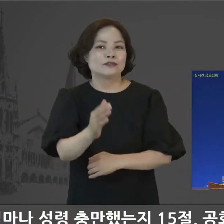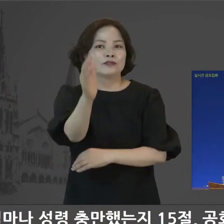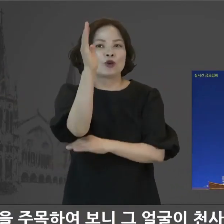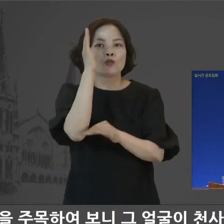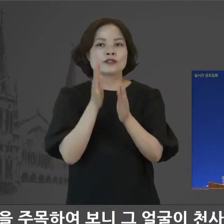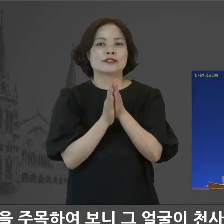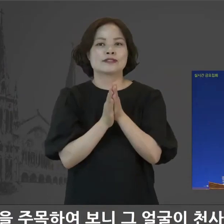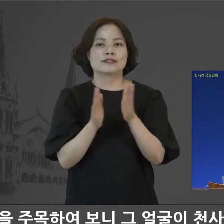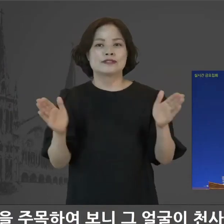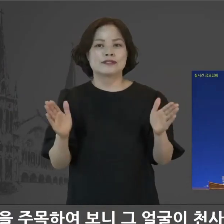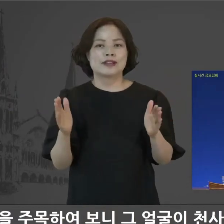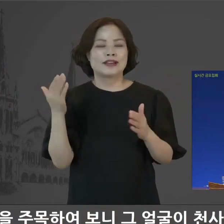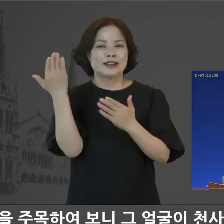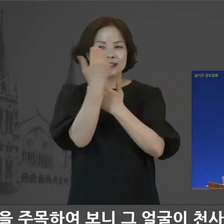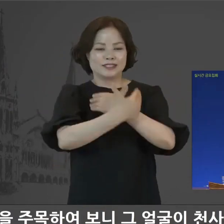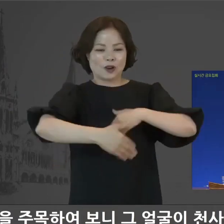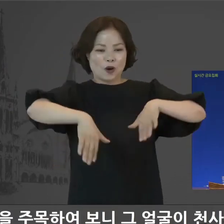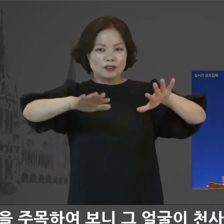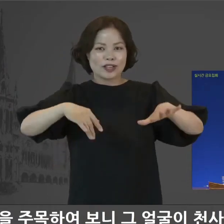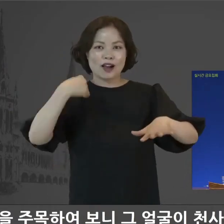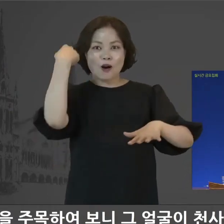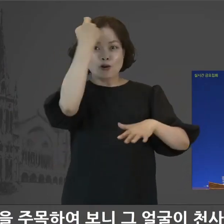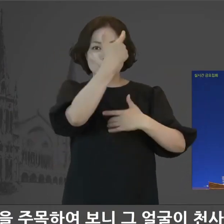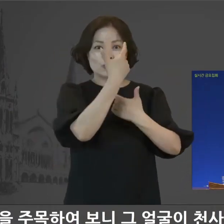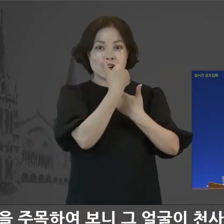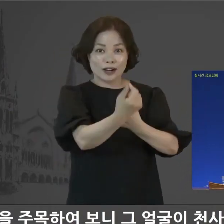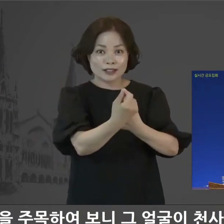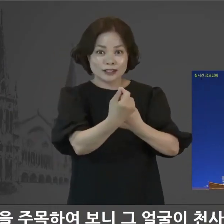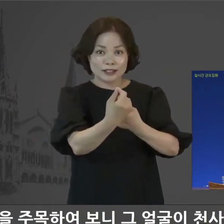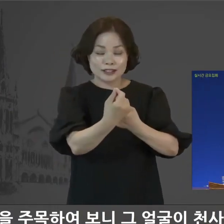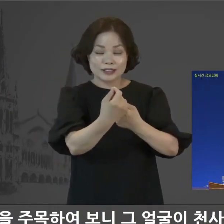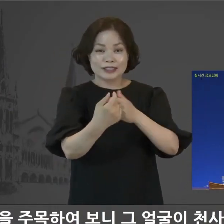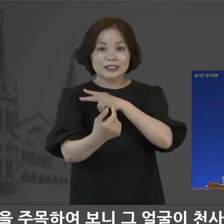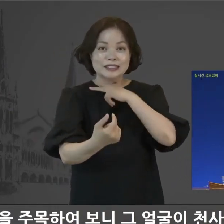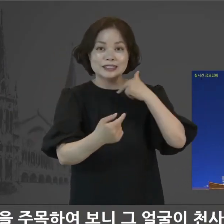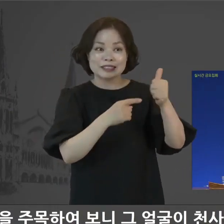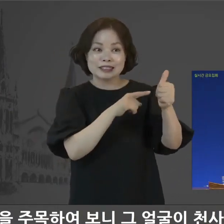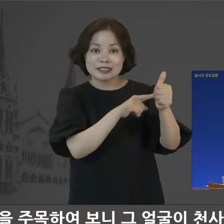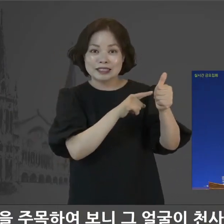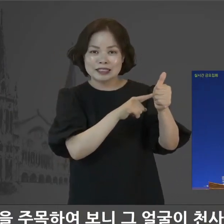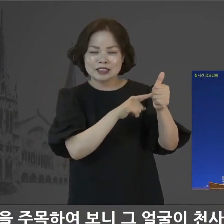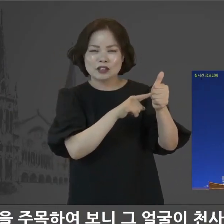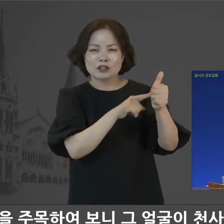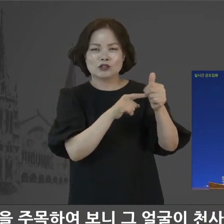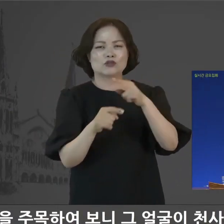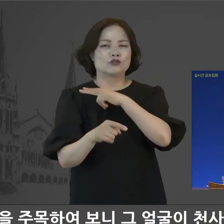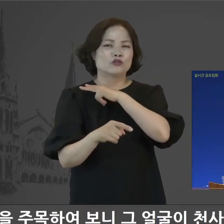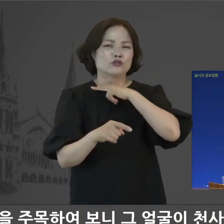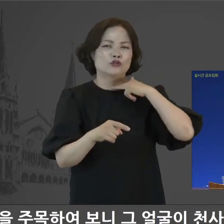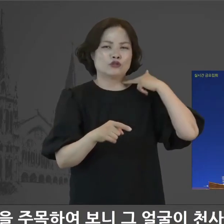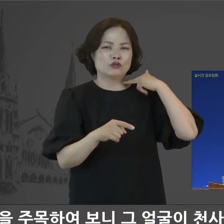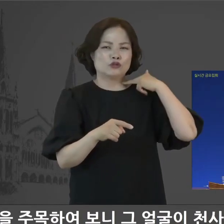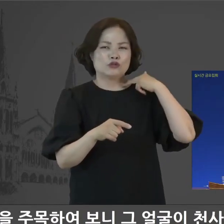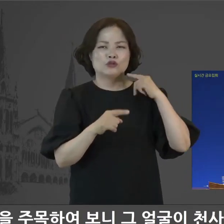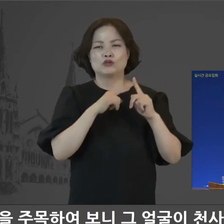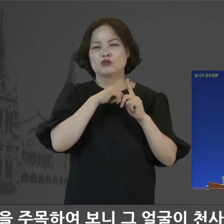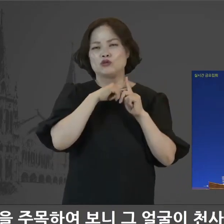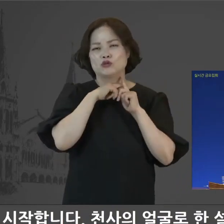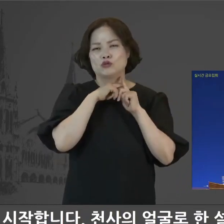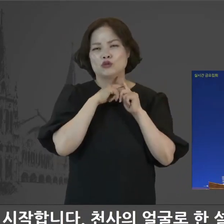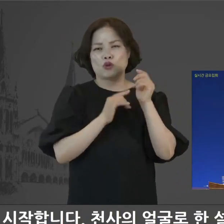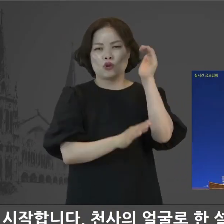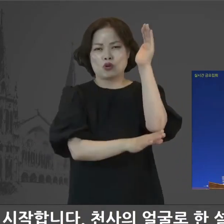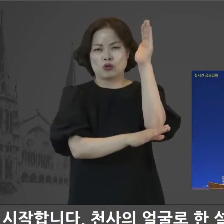겁니다. 천사의 얼굴로 한 설교가 스데반의 순교 설교인 거죠. 이 순교 설교는